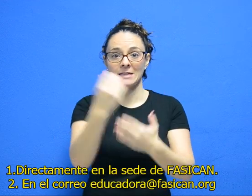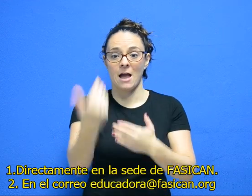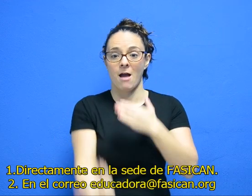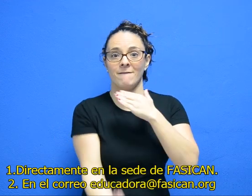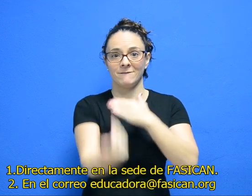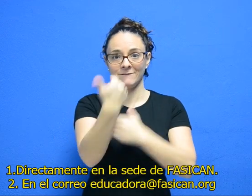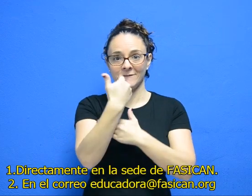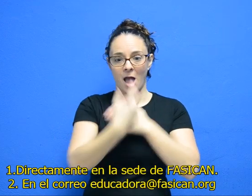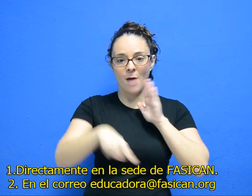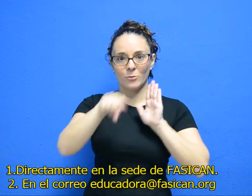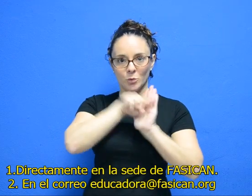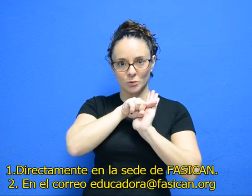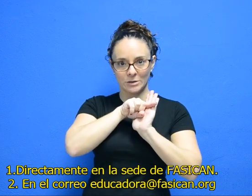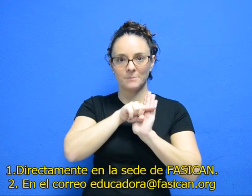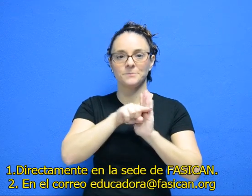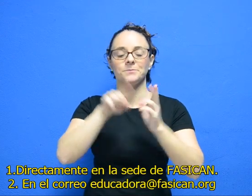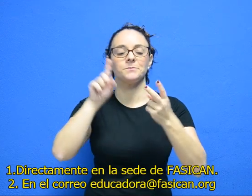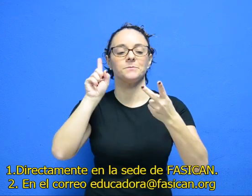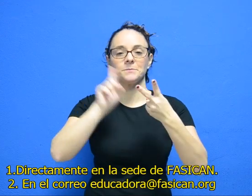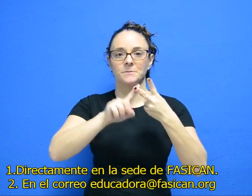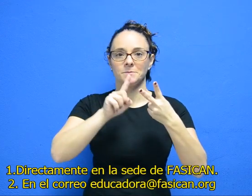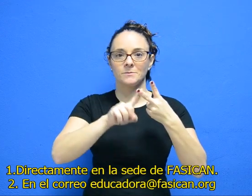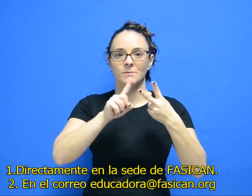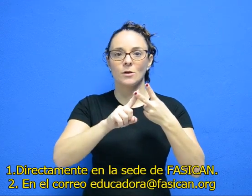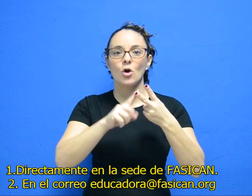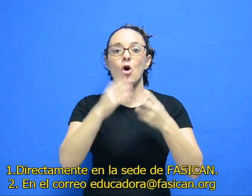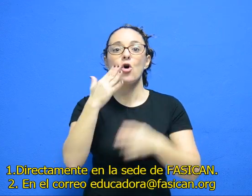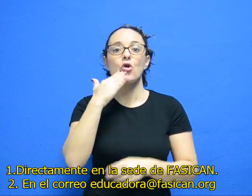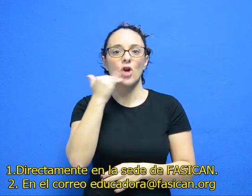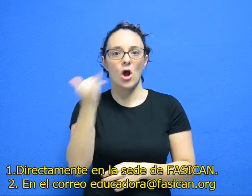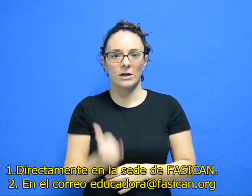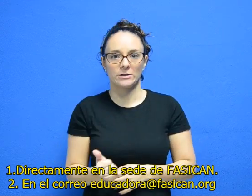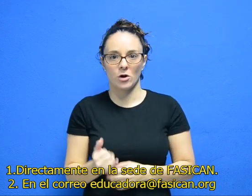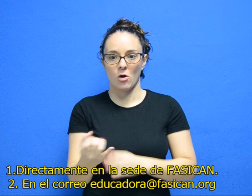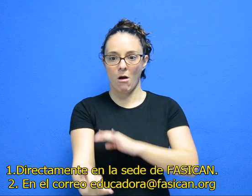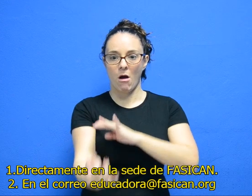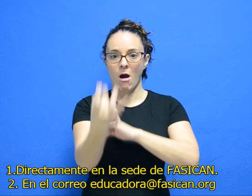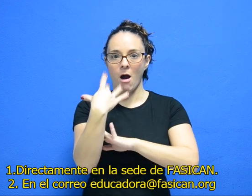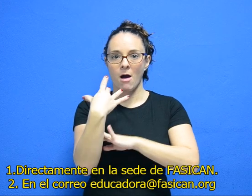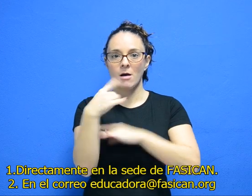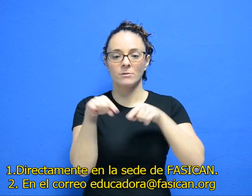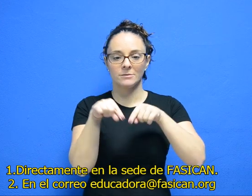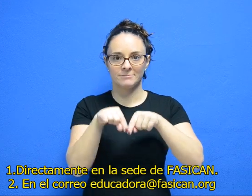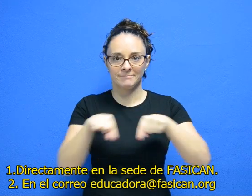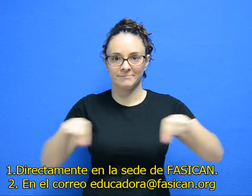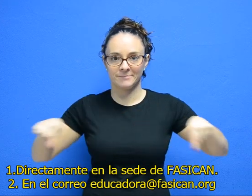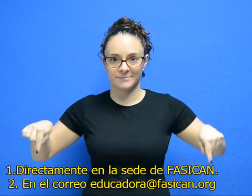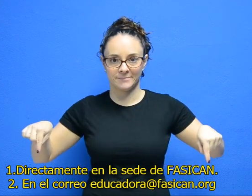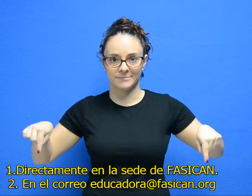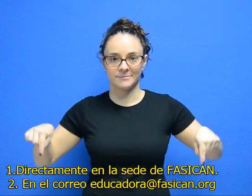La primera es directamente en la sede de FACICAN. La segunda en el correo electrónico